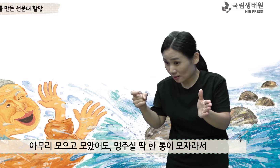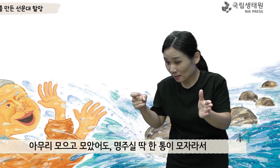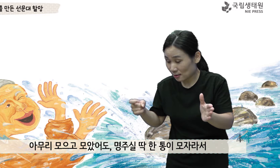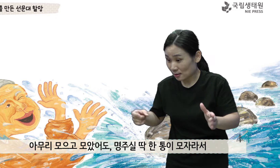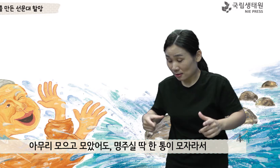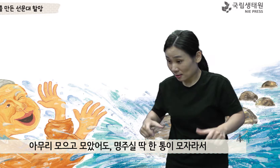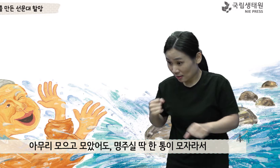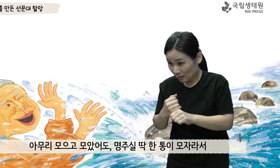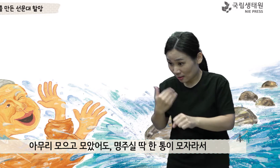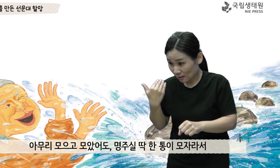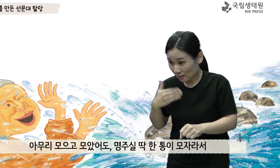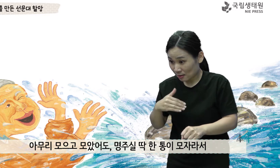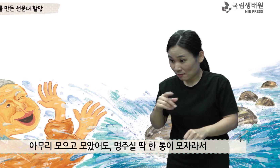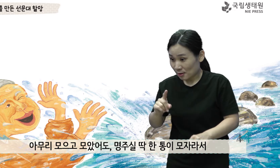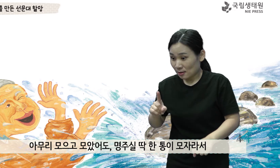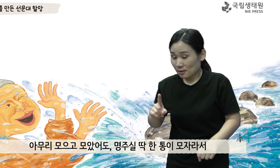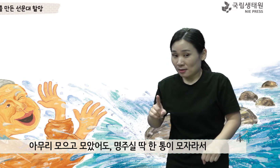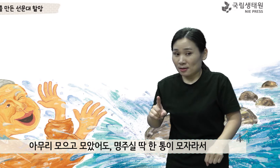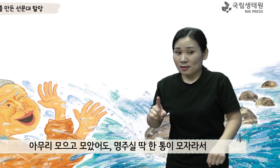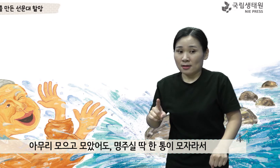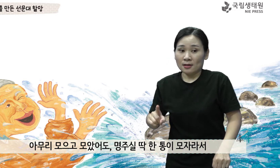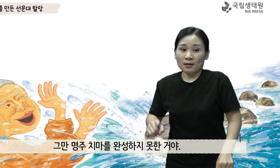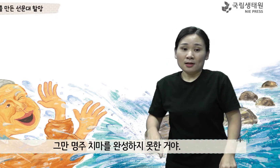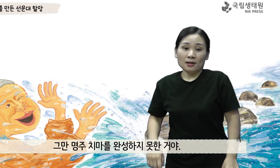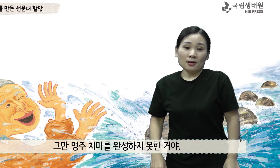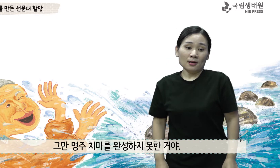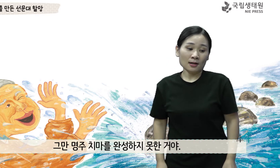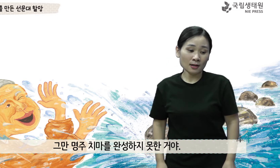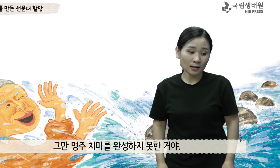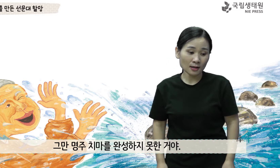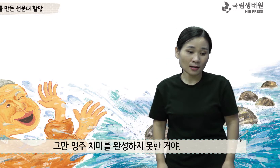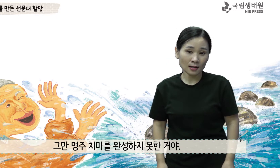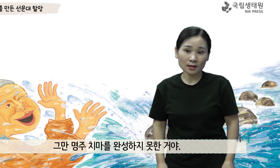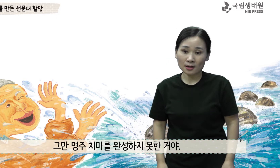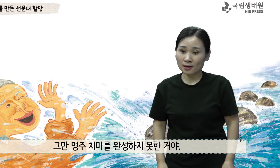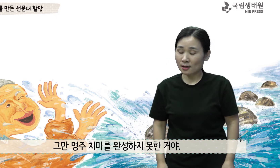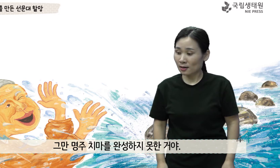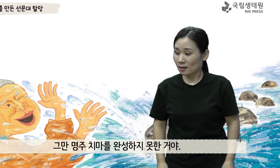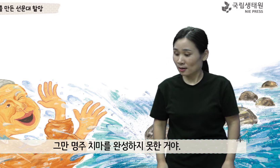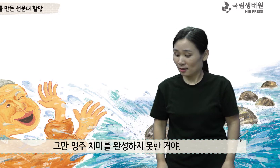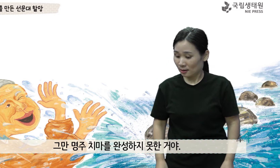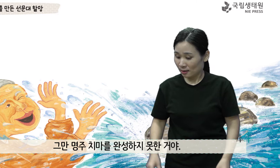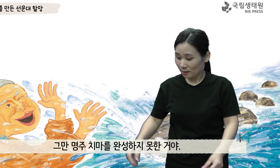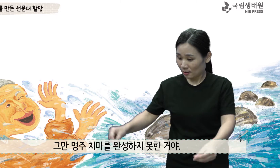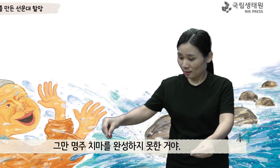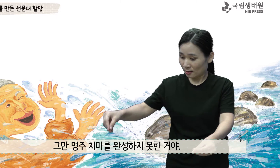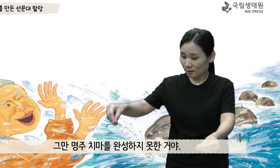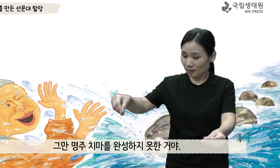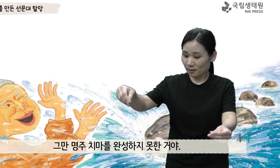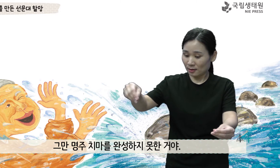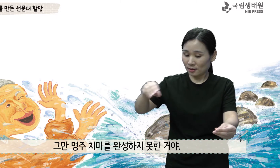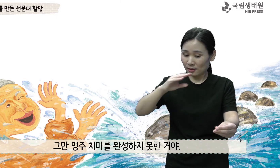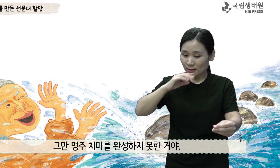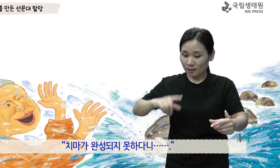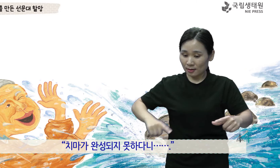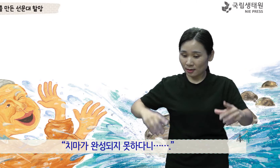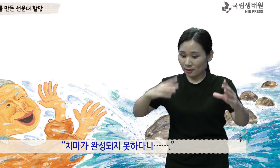명주실 딱 한 통이 모자라서 그만 명주 치마를 완성하지 못한 거야.